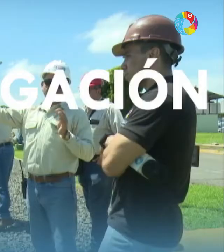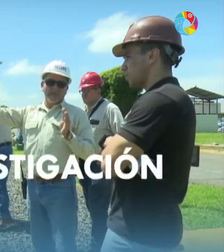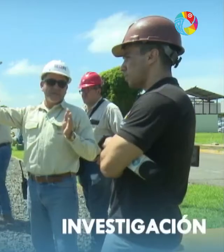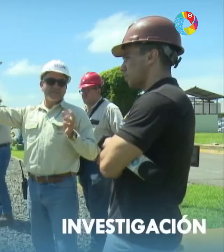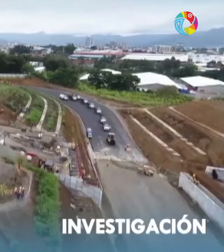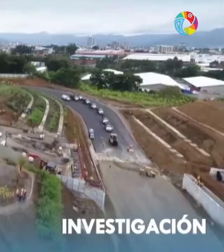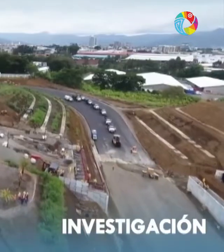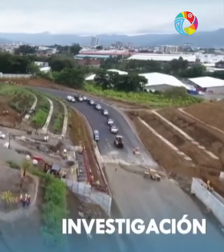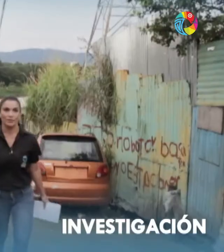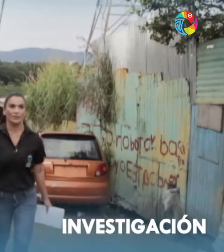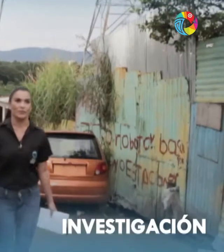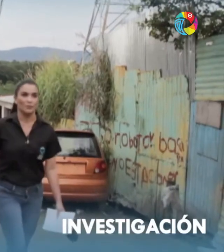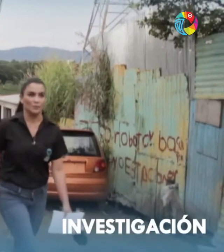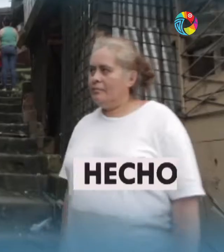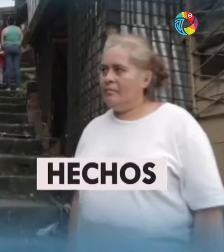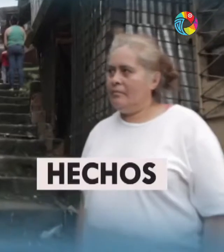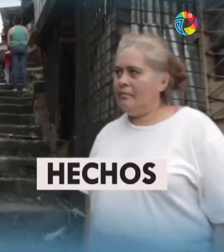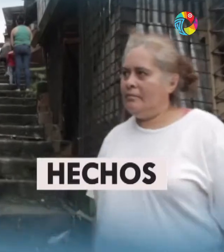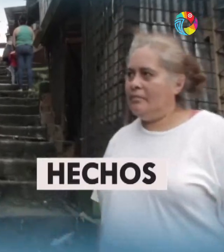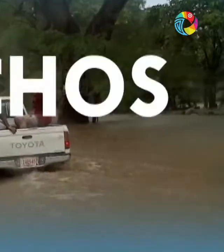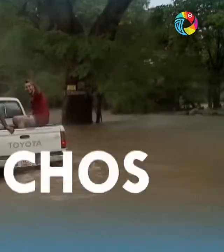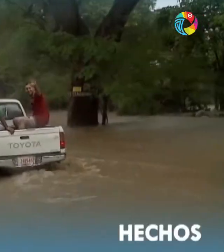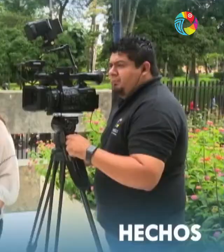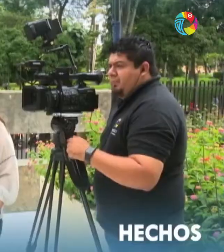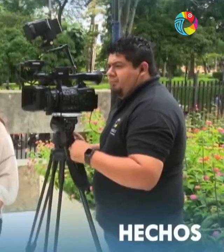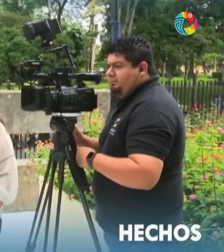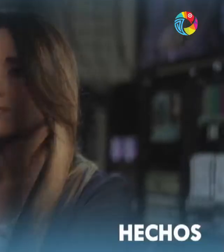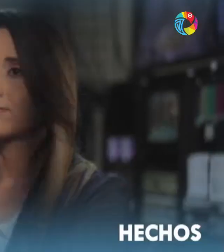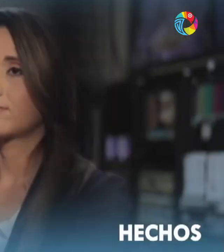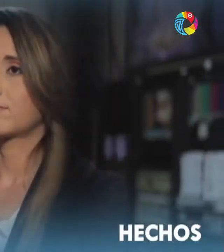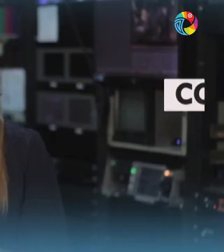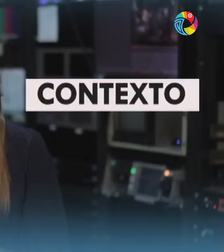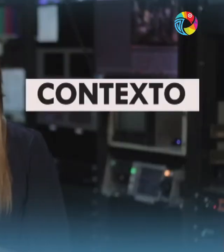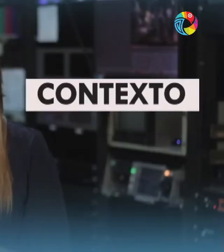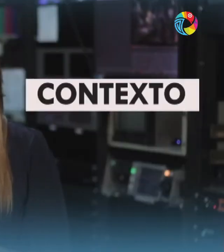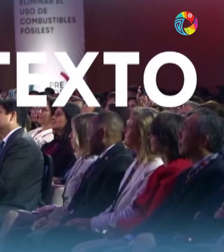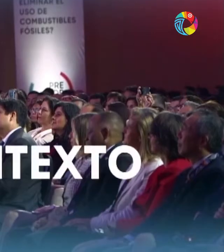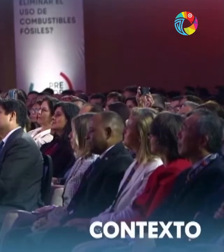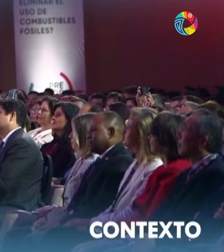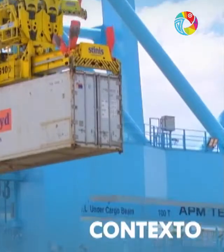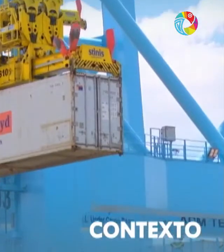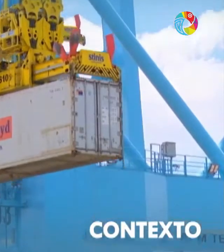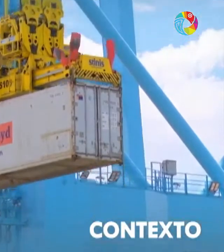Investigación. Hechos. Contexto.